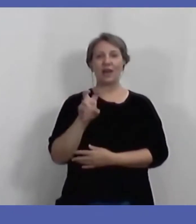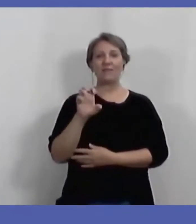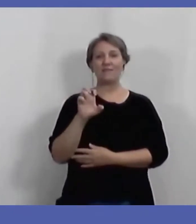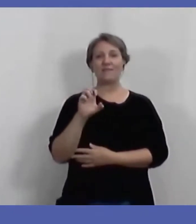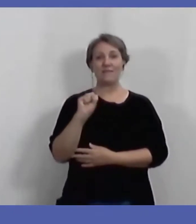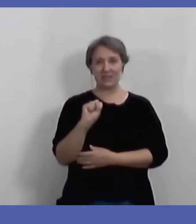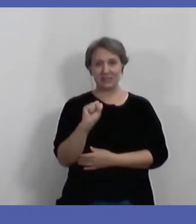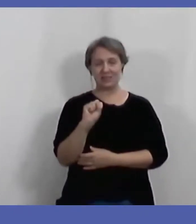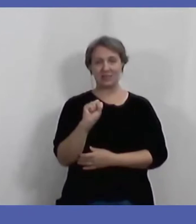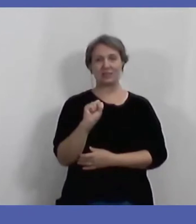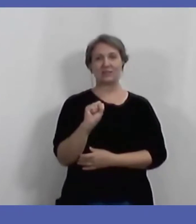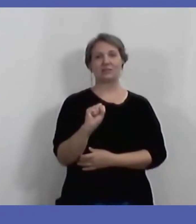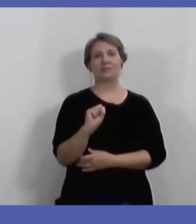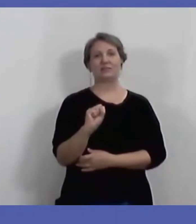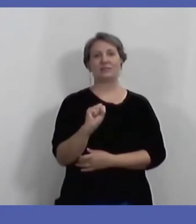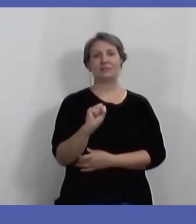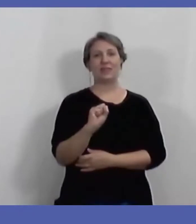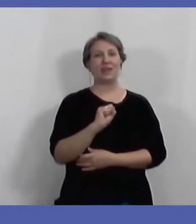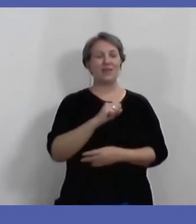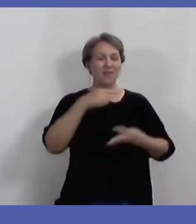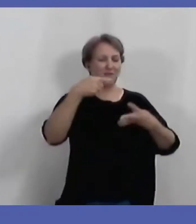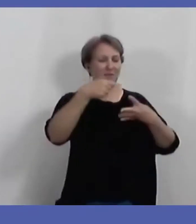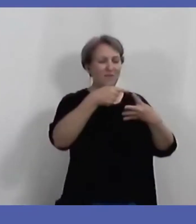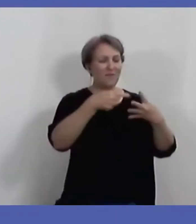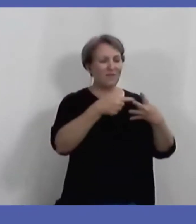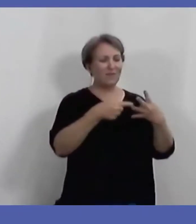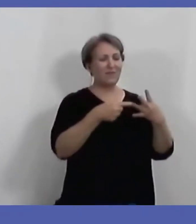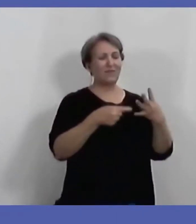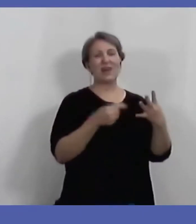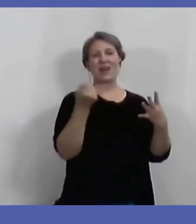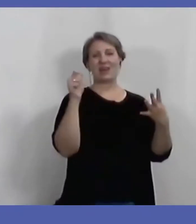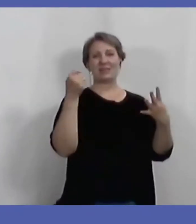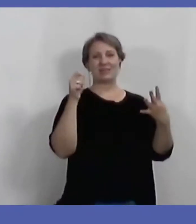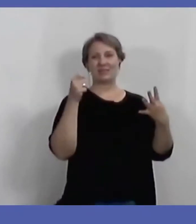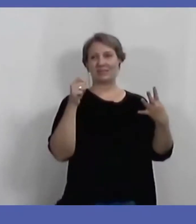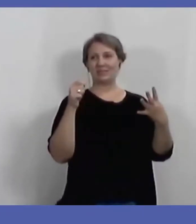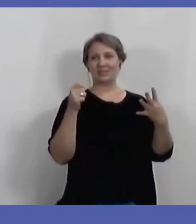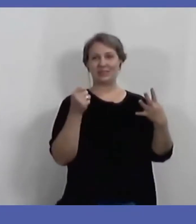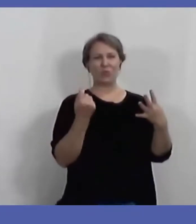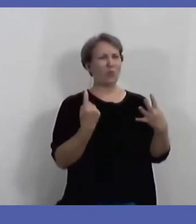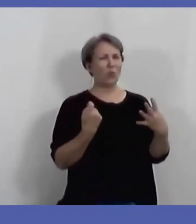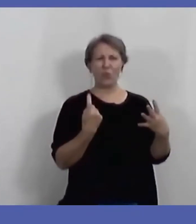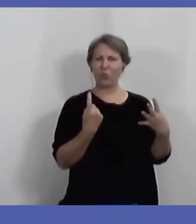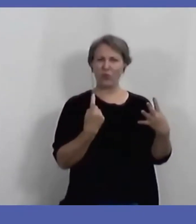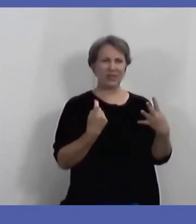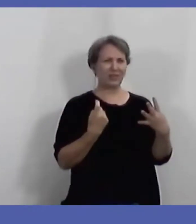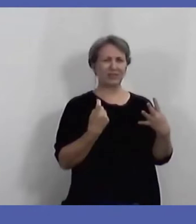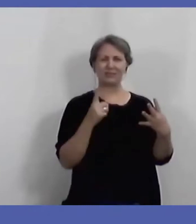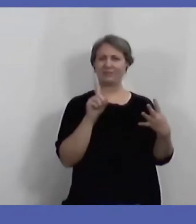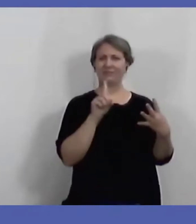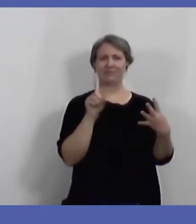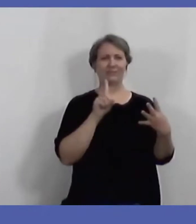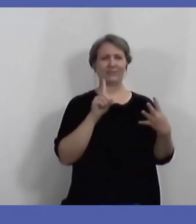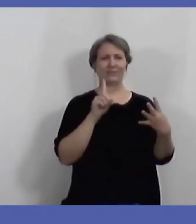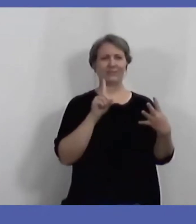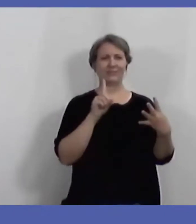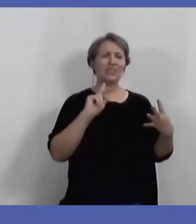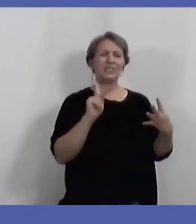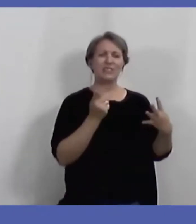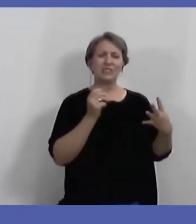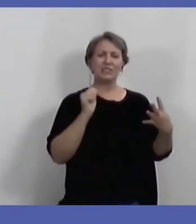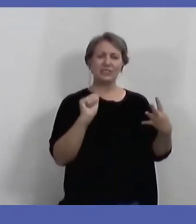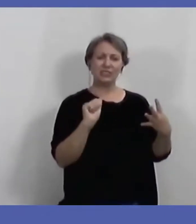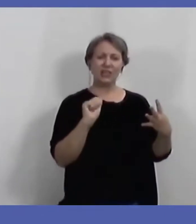né, com uma das chaves, ele abriu a porta de salvação aos judeus,